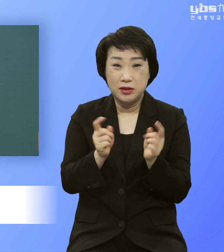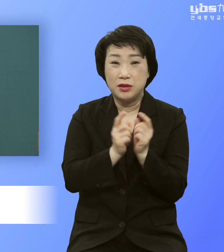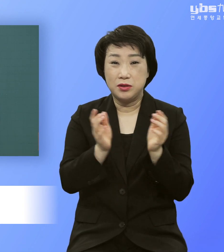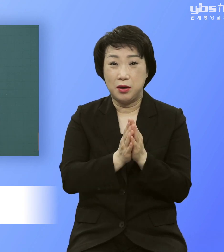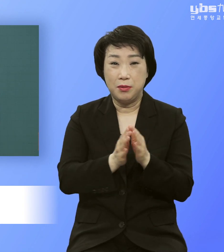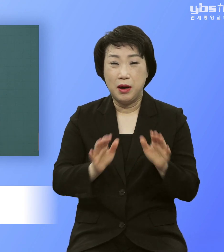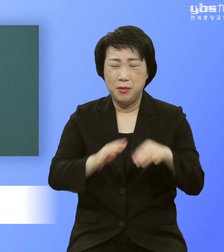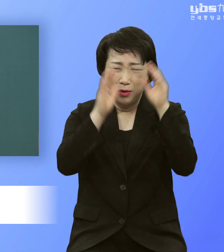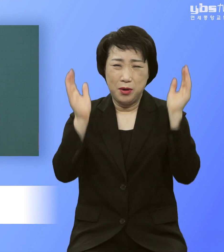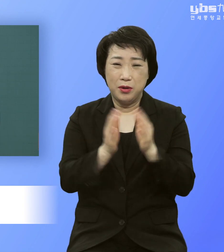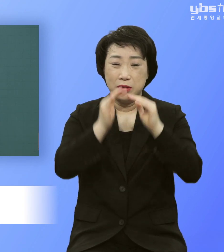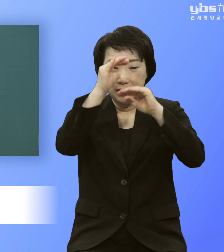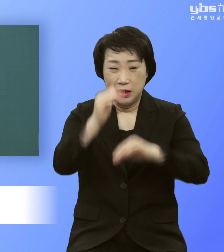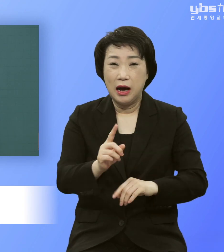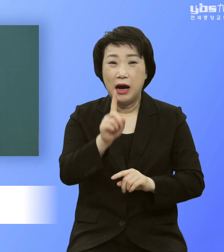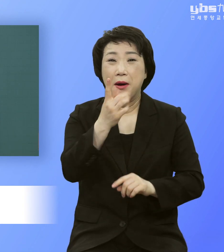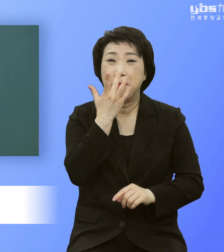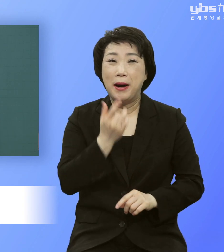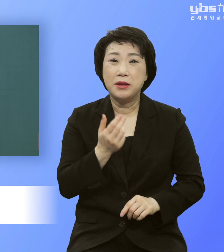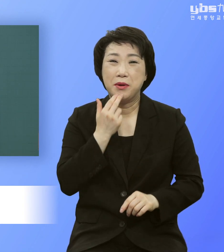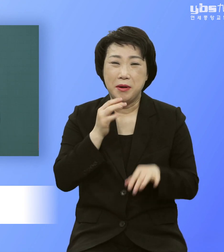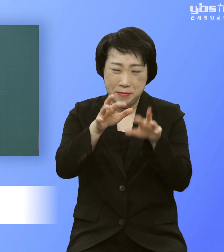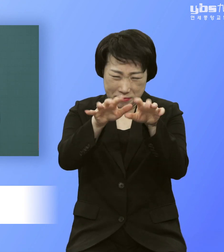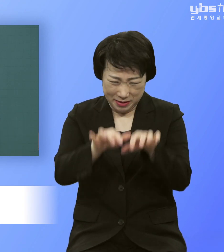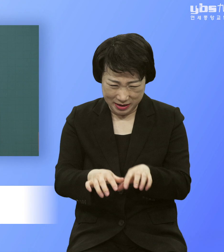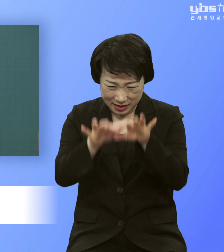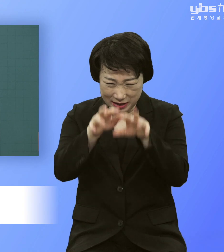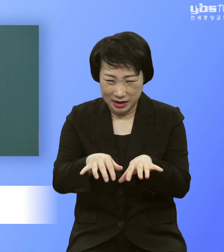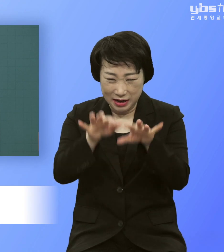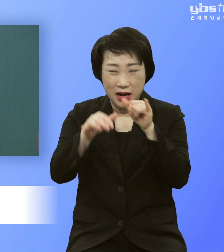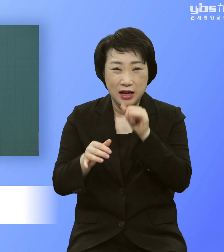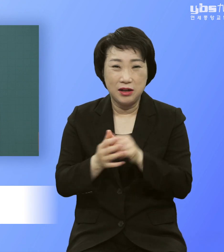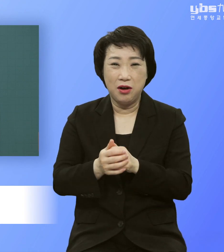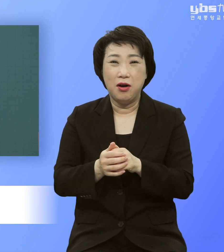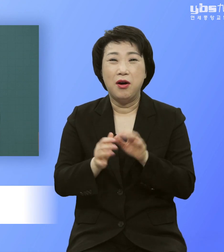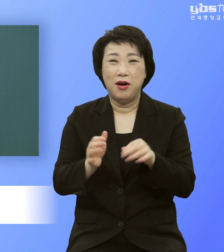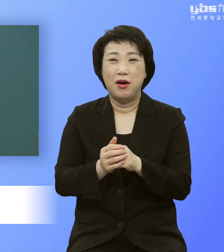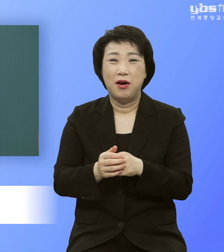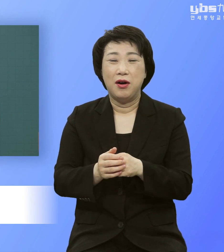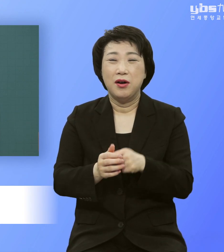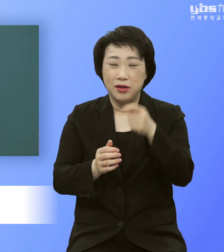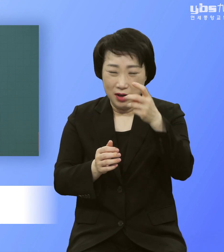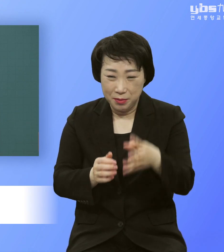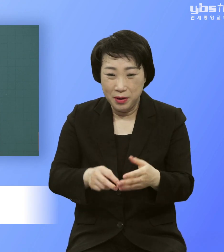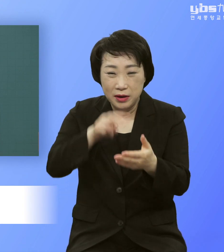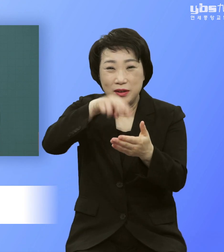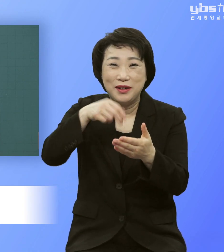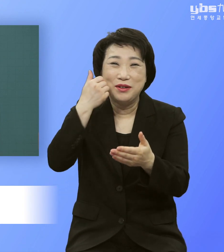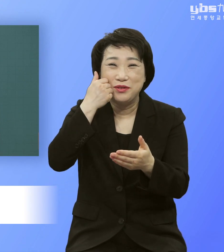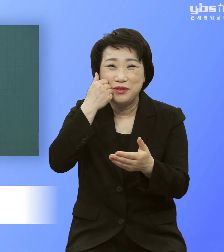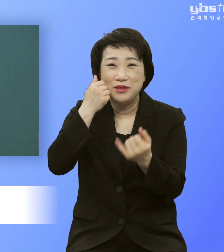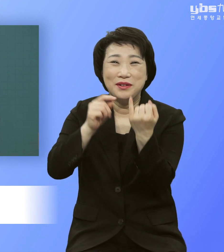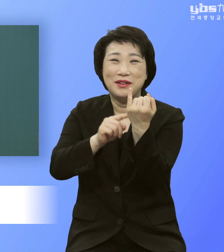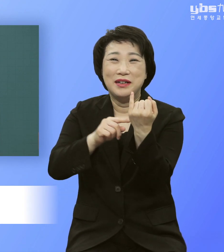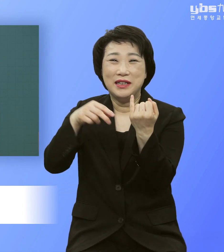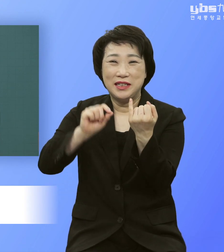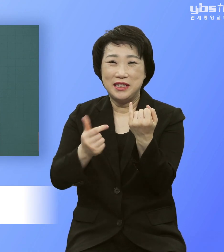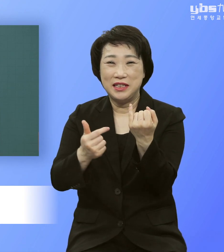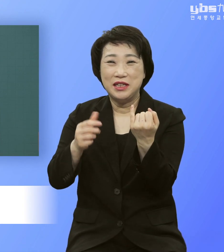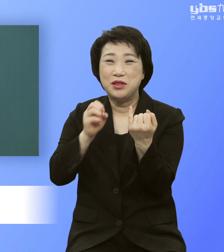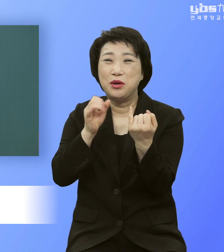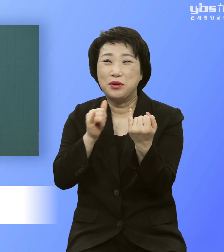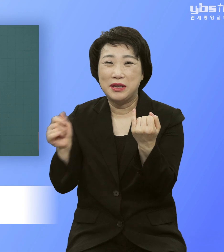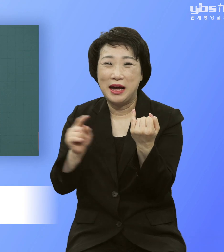전체를 하나도 빠짐없이 타이핑하고 한두 번씩 읽는 사람이 우리 신영희 전사예요.